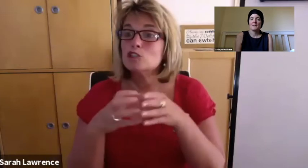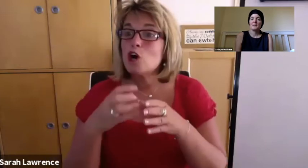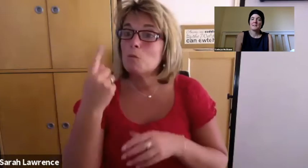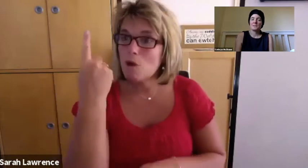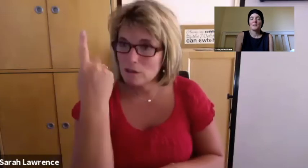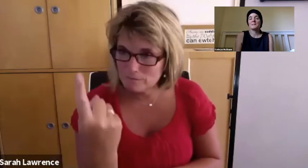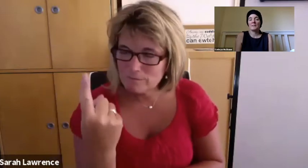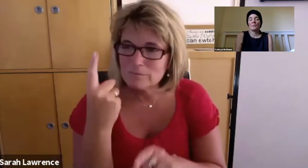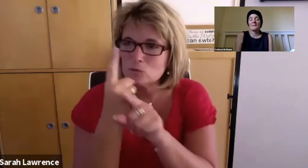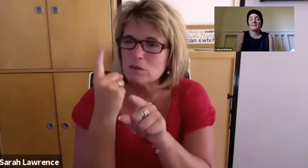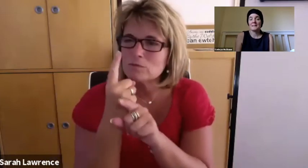Nes I dweud yn gweithdi un,